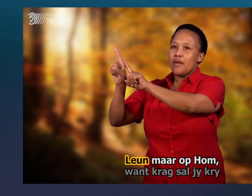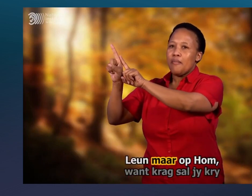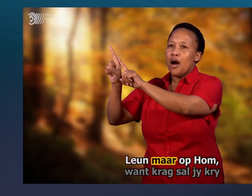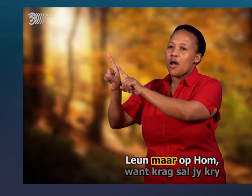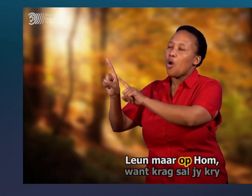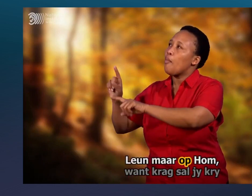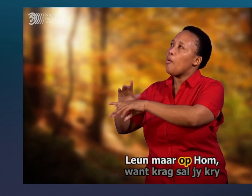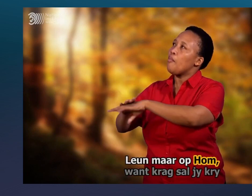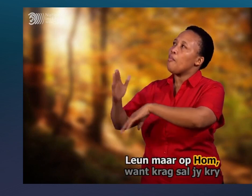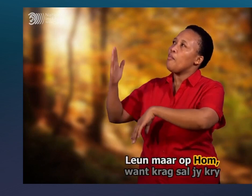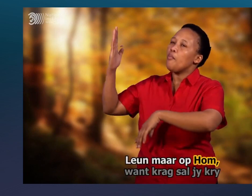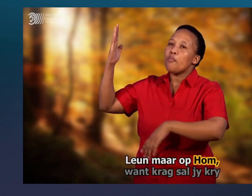Geen maar hom,